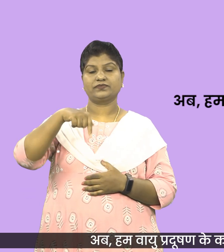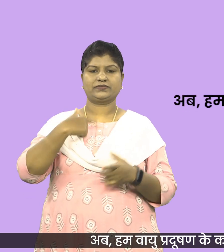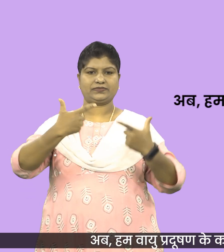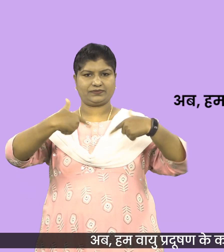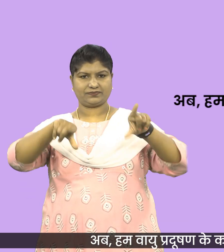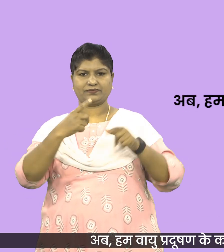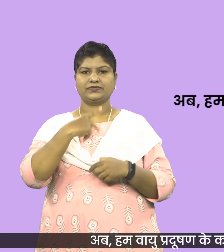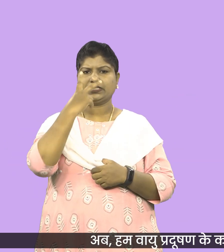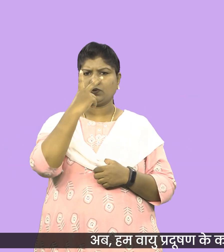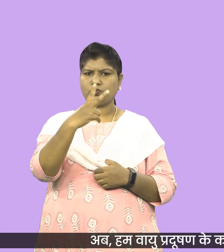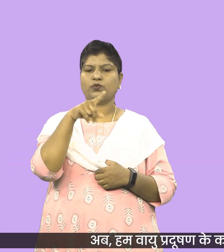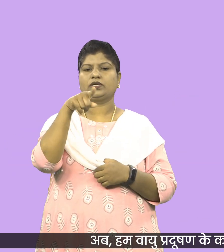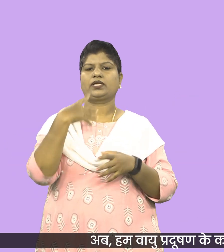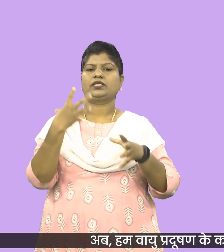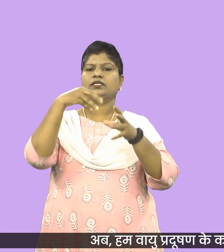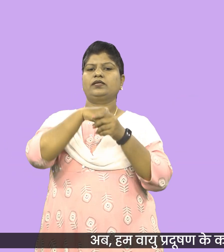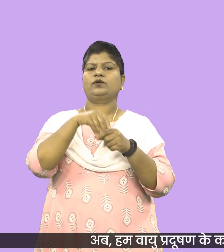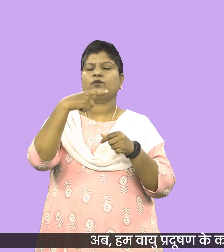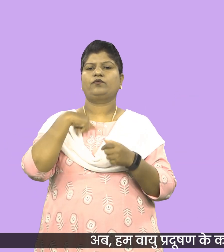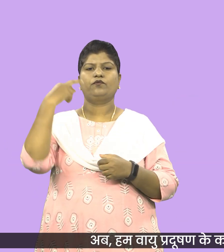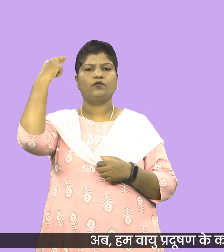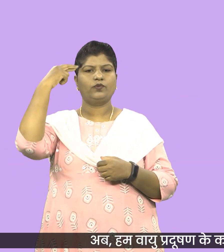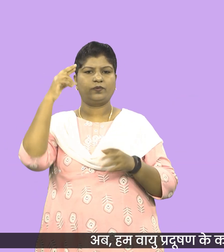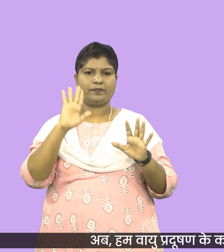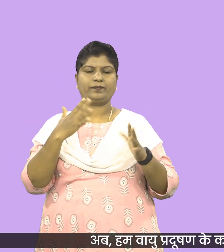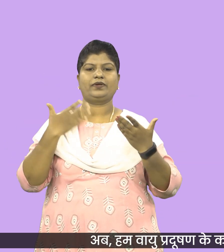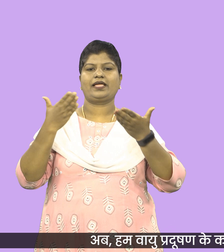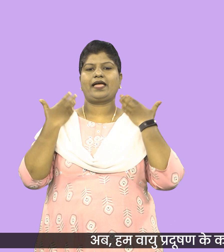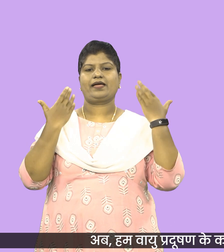अब हम वायु प्रदूषण के कारणों पर गौर करेंगे।